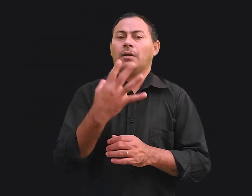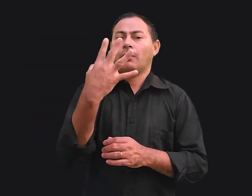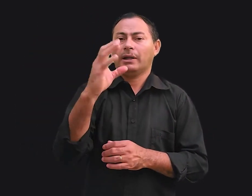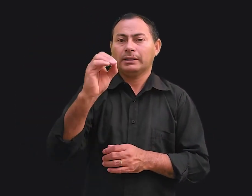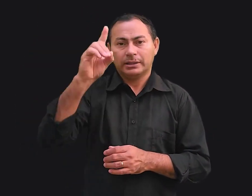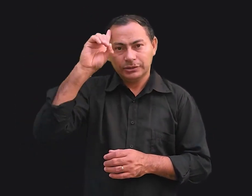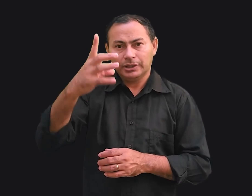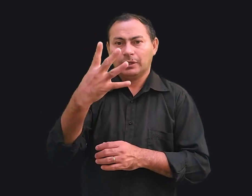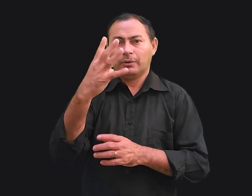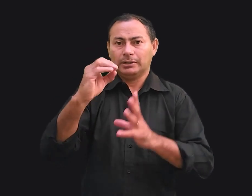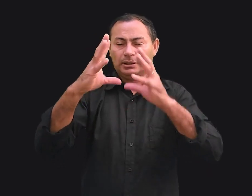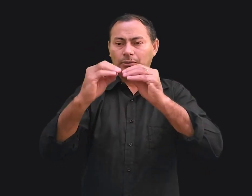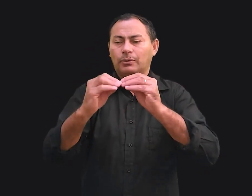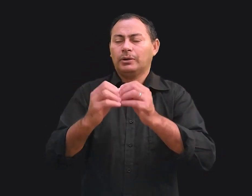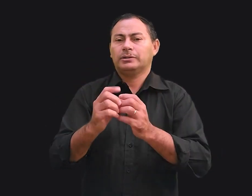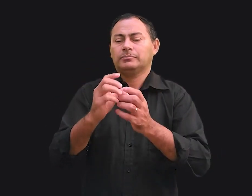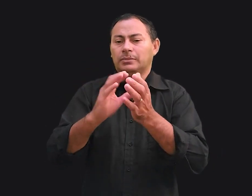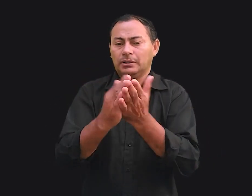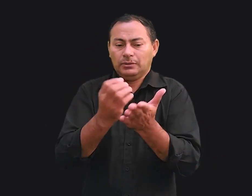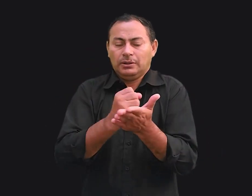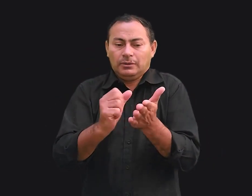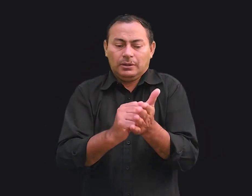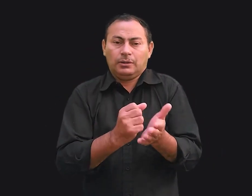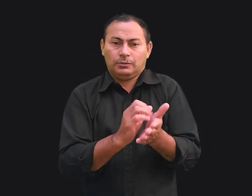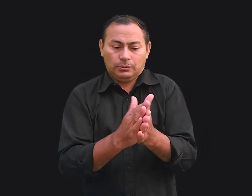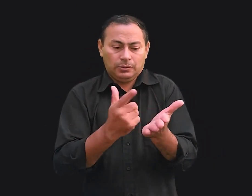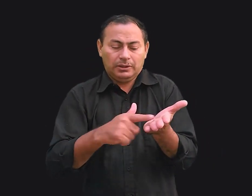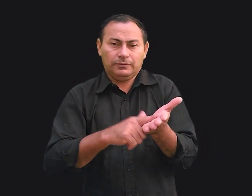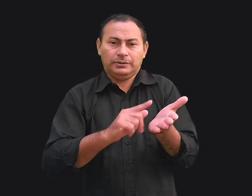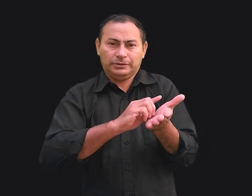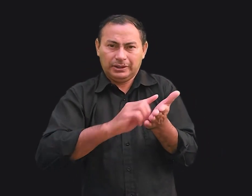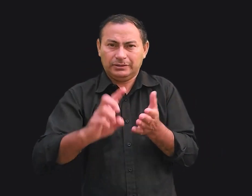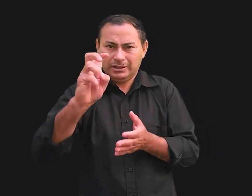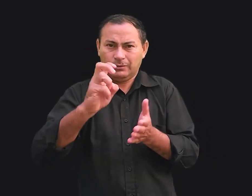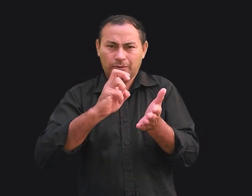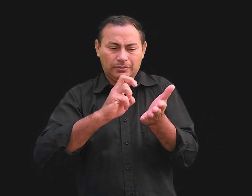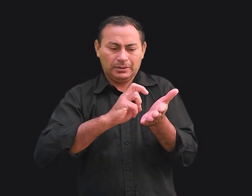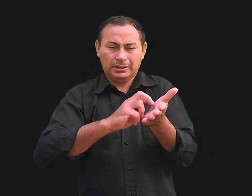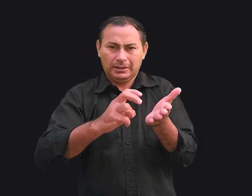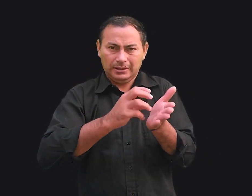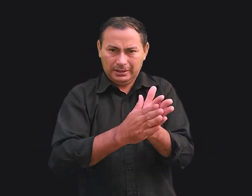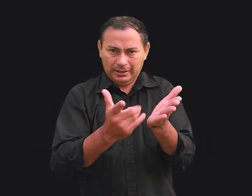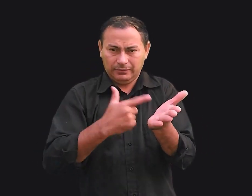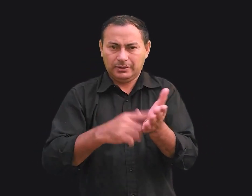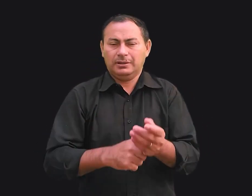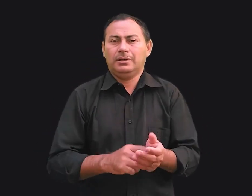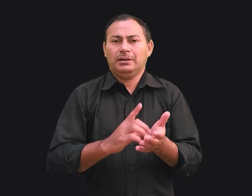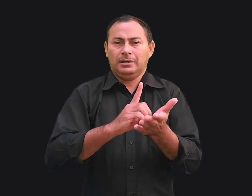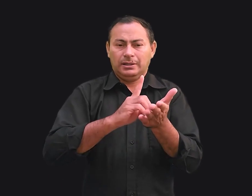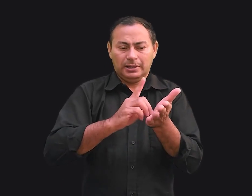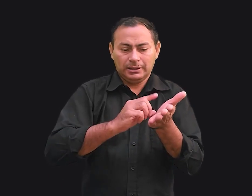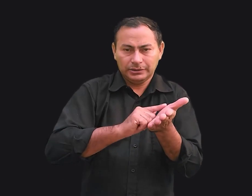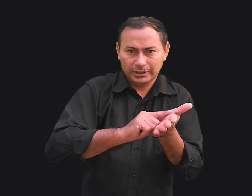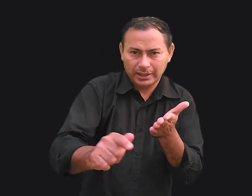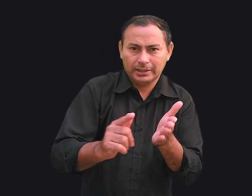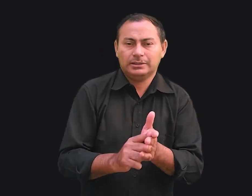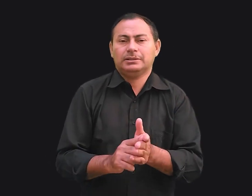de Gênesis, Êxodo, Levítico, Números e Deuteronômio. Se você perceber a perspectiva na qual Deus